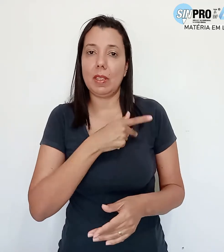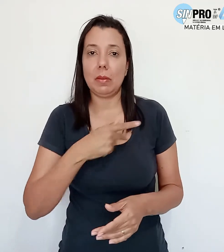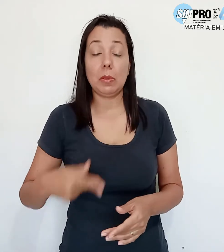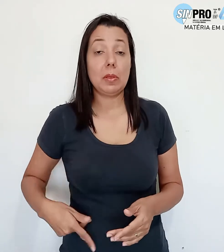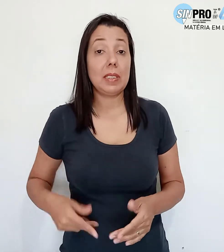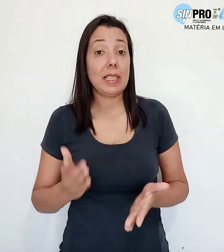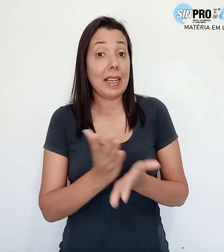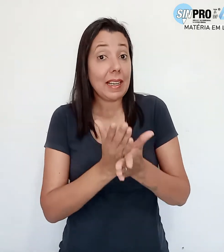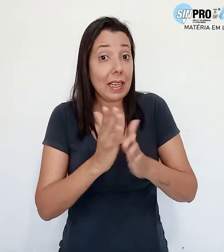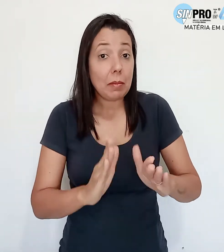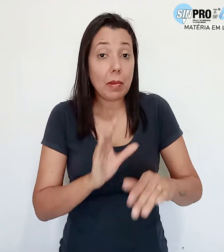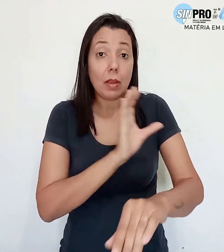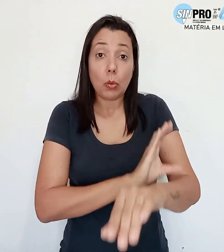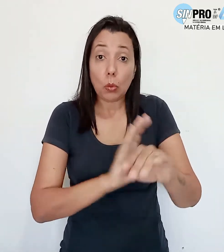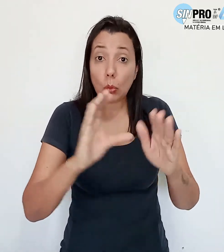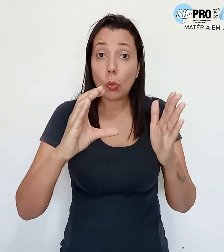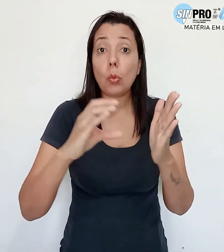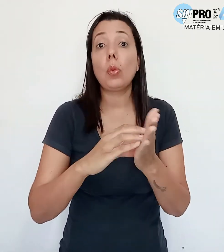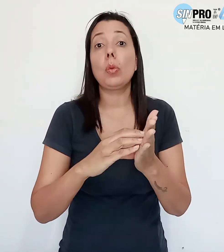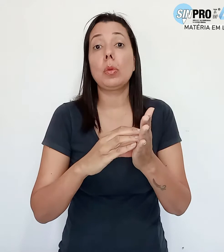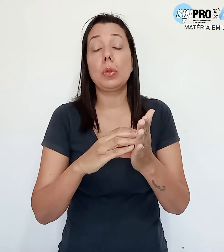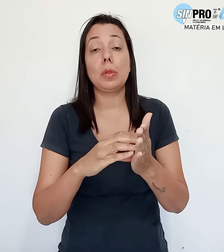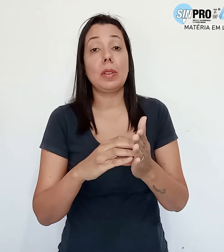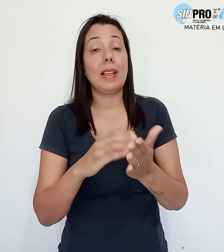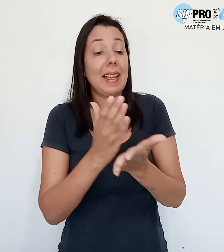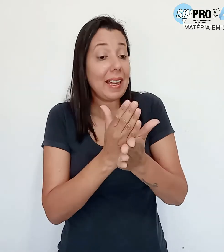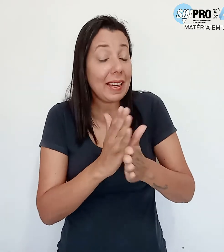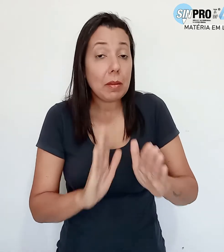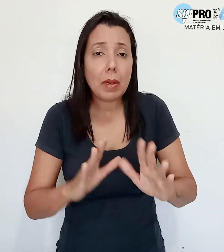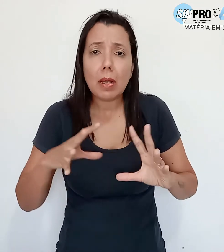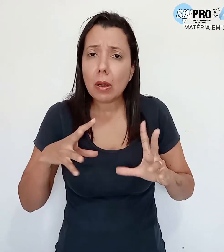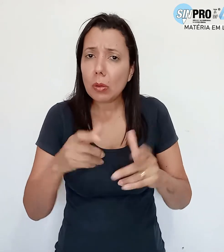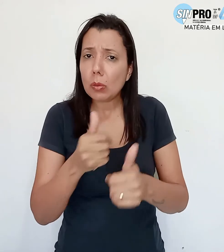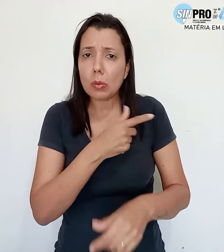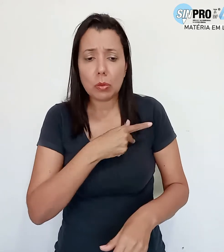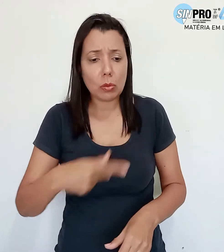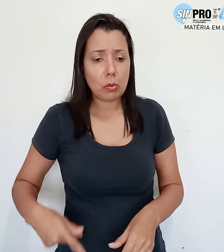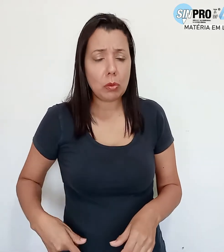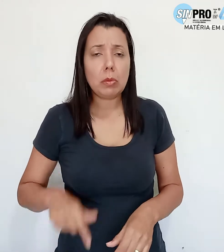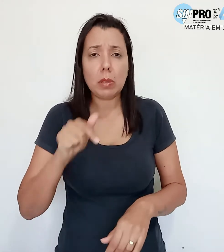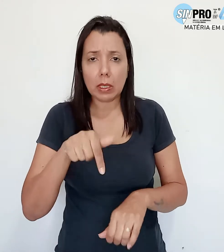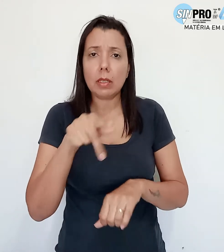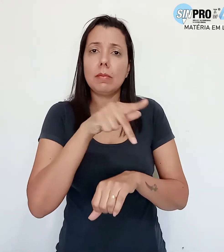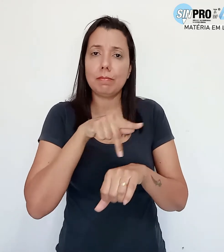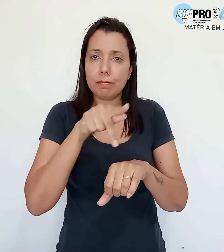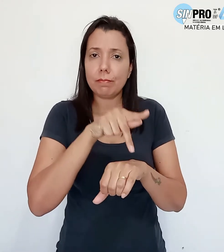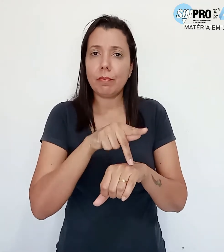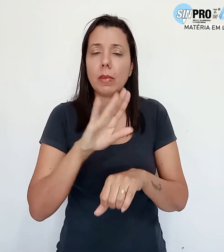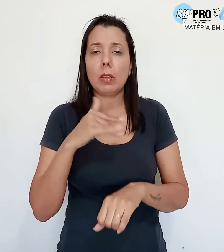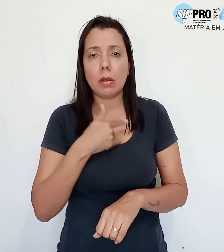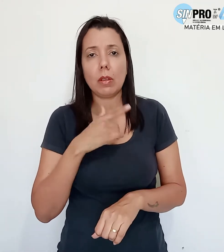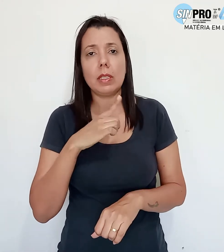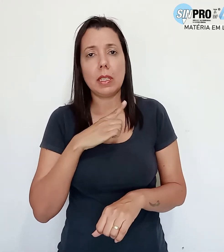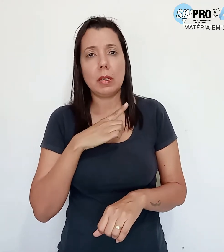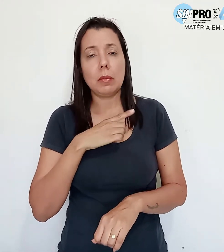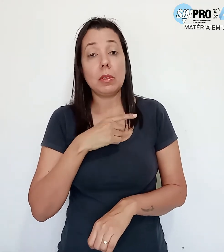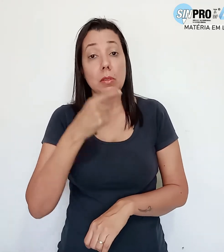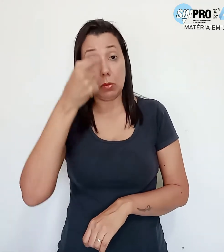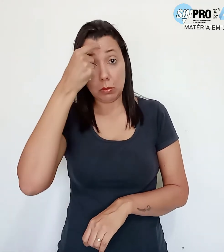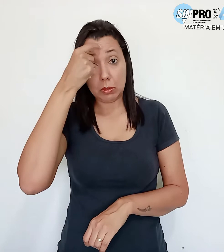querem acabar com o concurso público, querem acabar com tudo que é público neste país. Nós temos que conscientizar